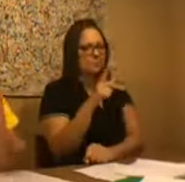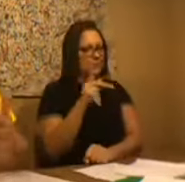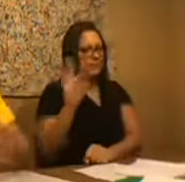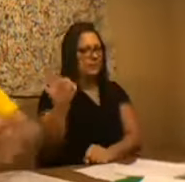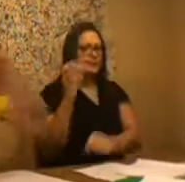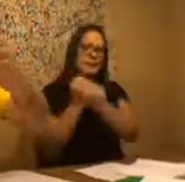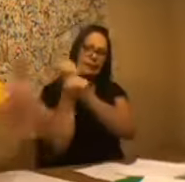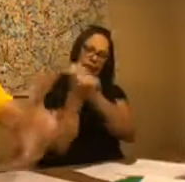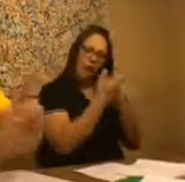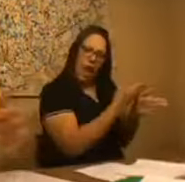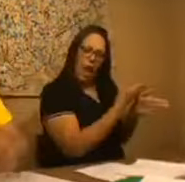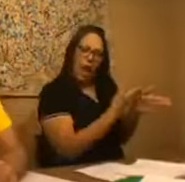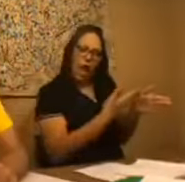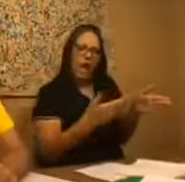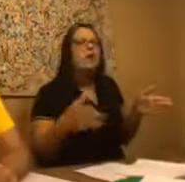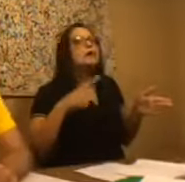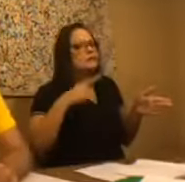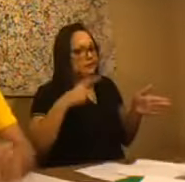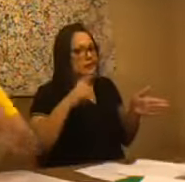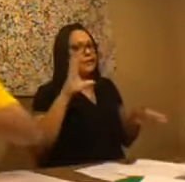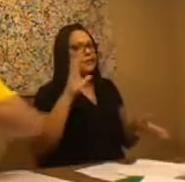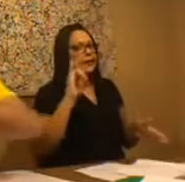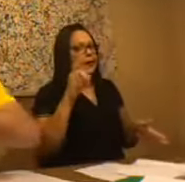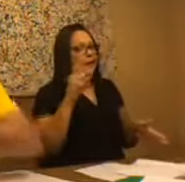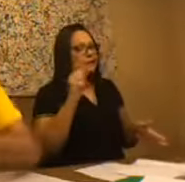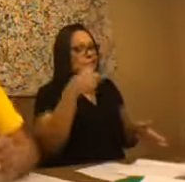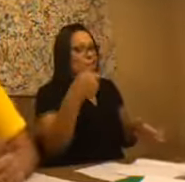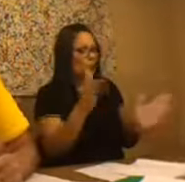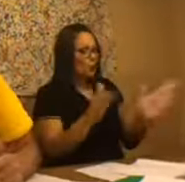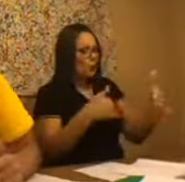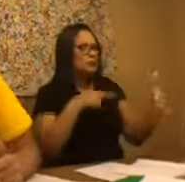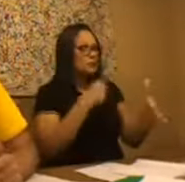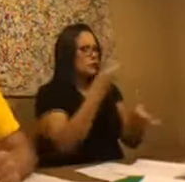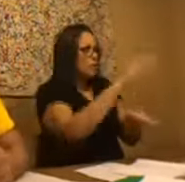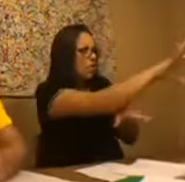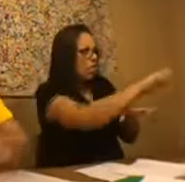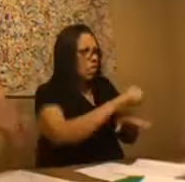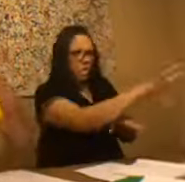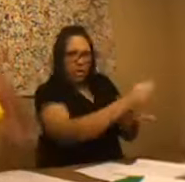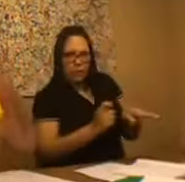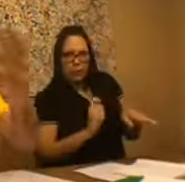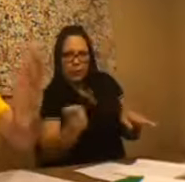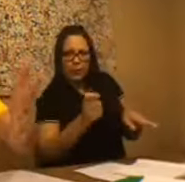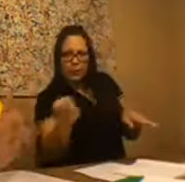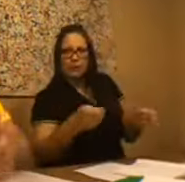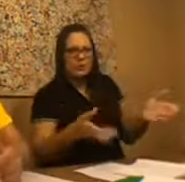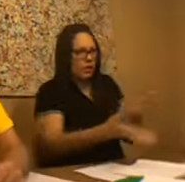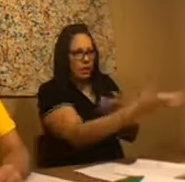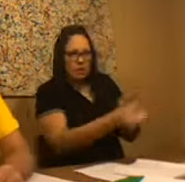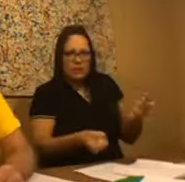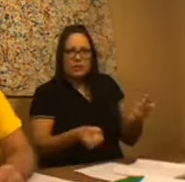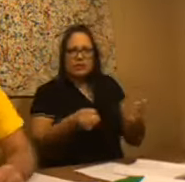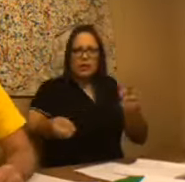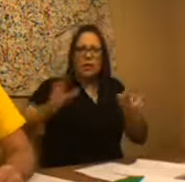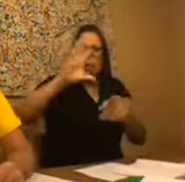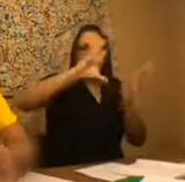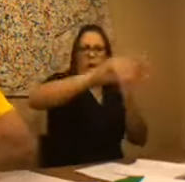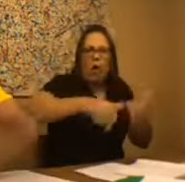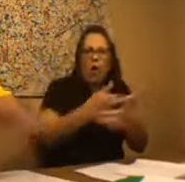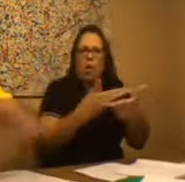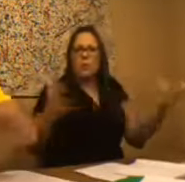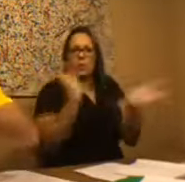aí sim caixa 2 corrupção generalizada o assalto está atrás